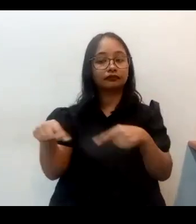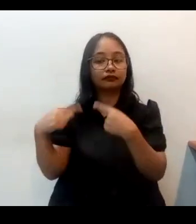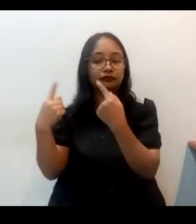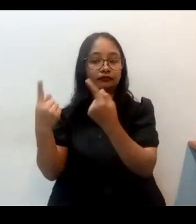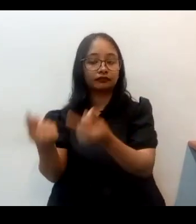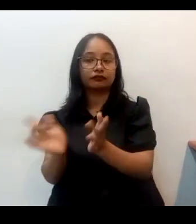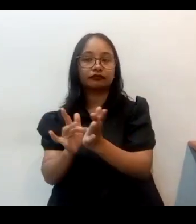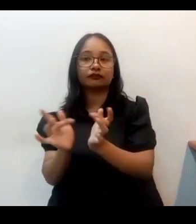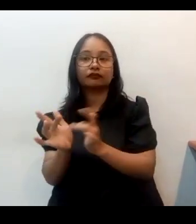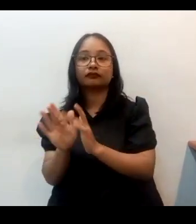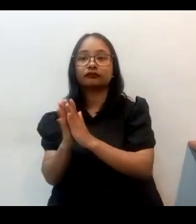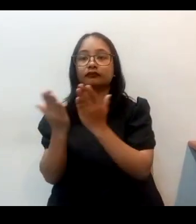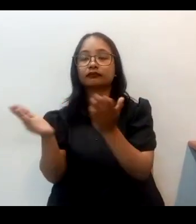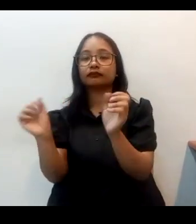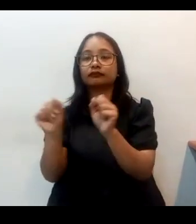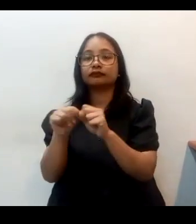class, they